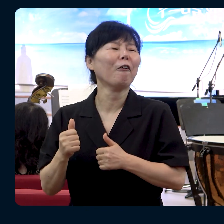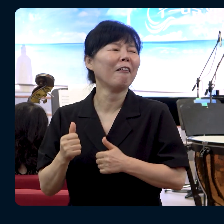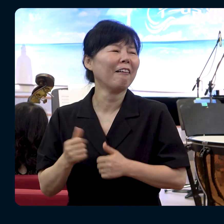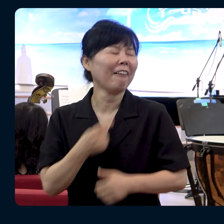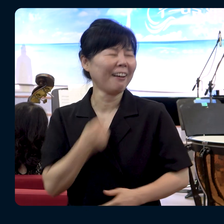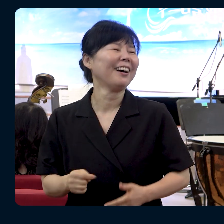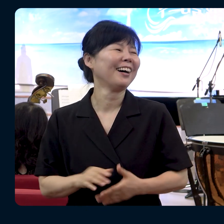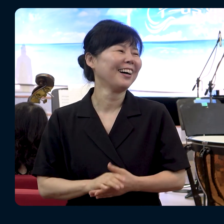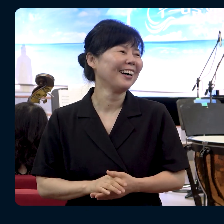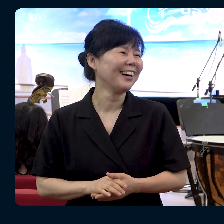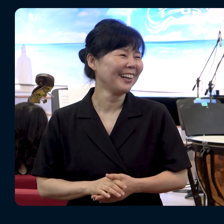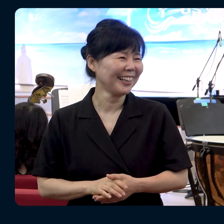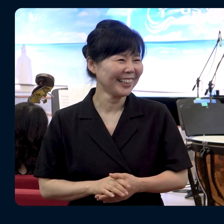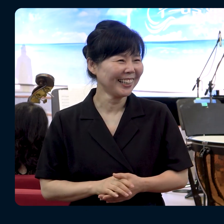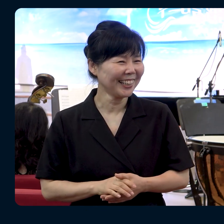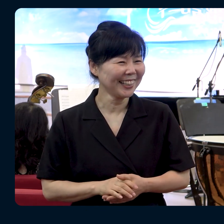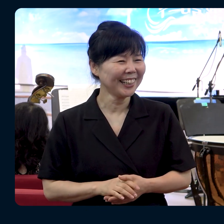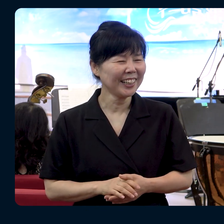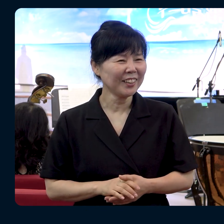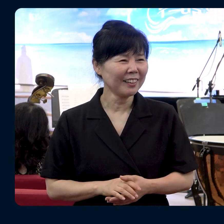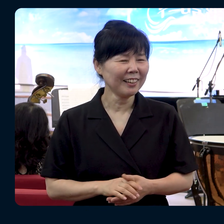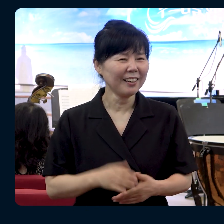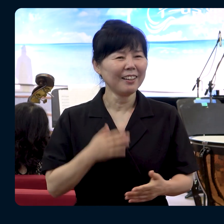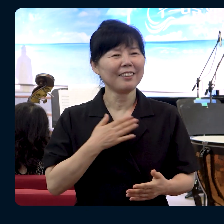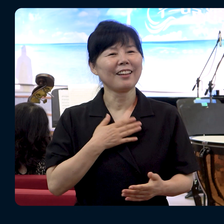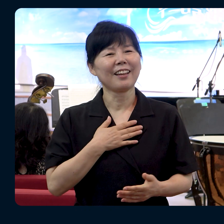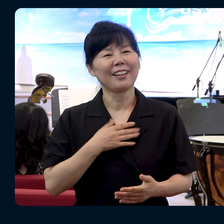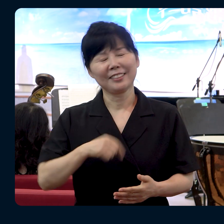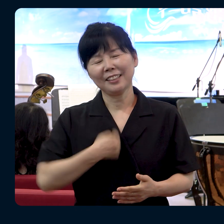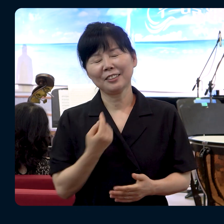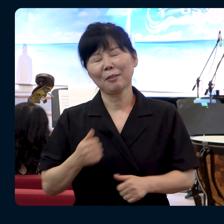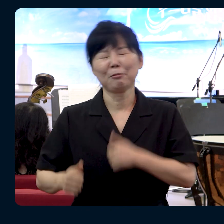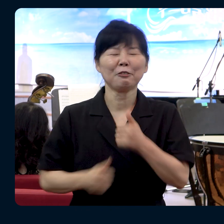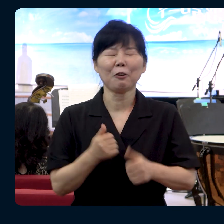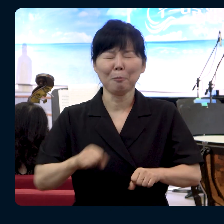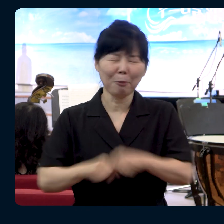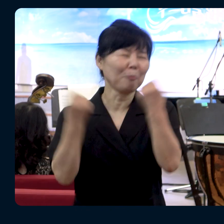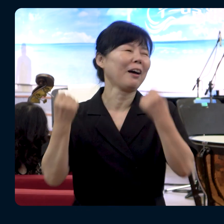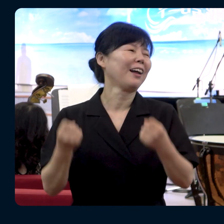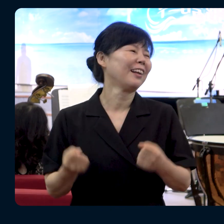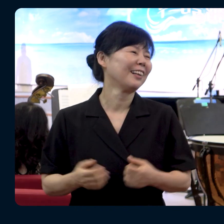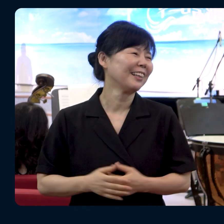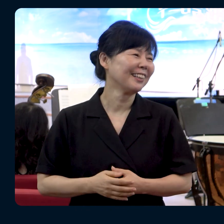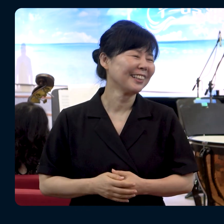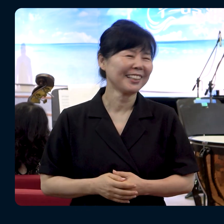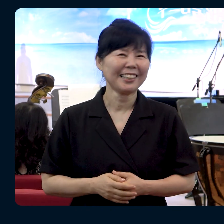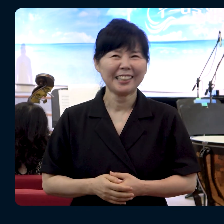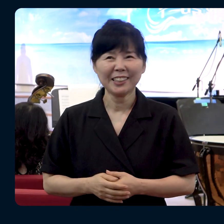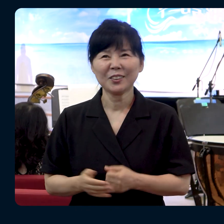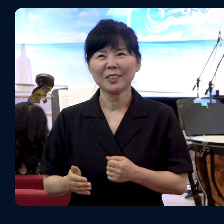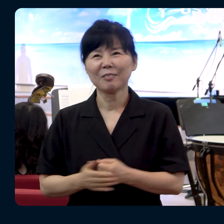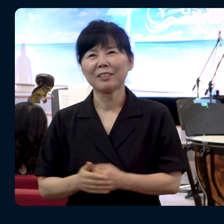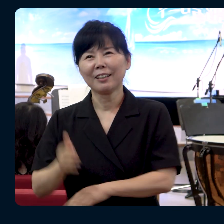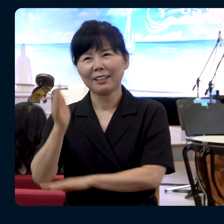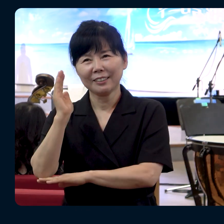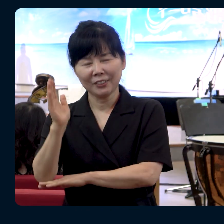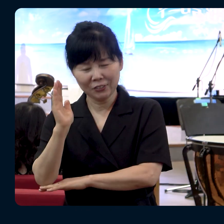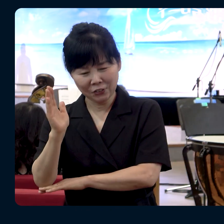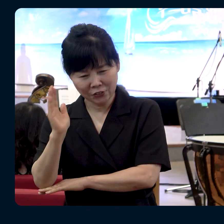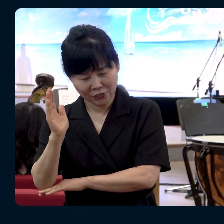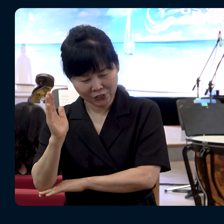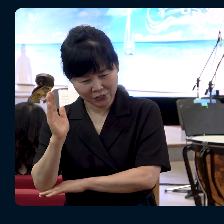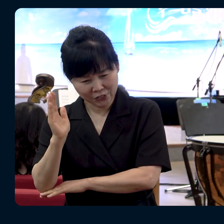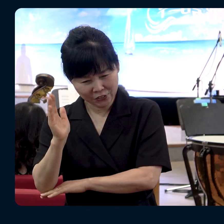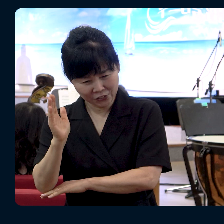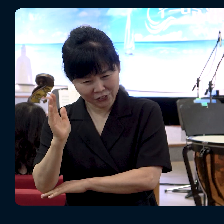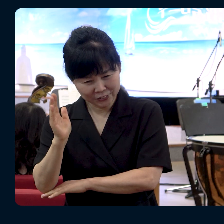다짐했는데도. 그래서 저한테 더 분노가 일어나고, 그래서 제가 설교를 이제라도 지금이라도